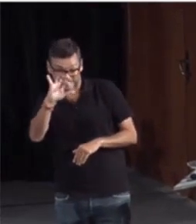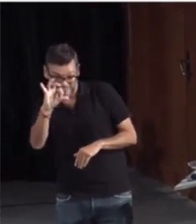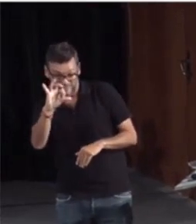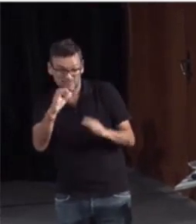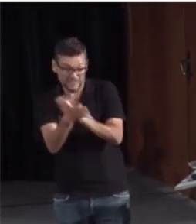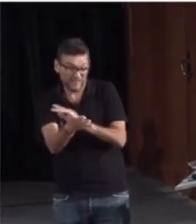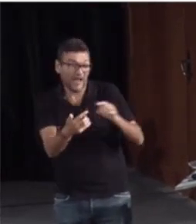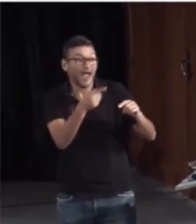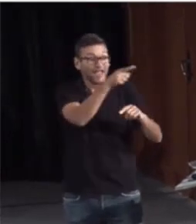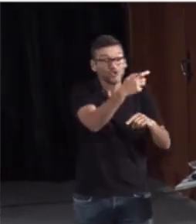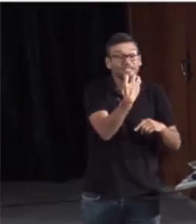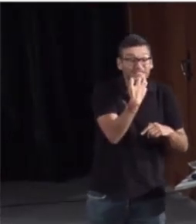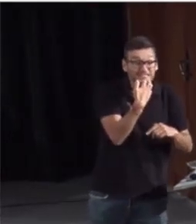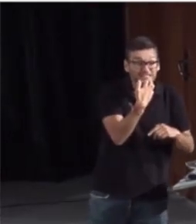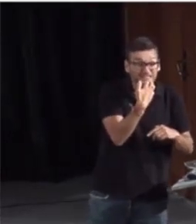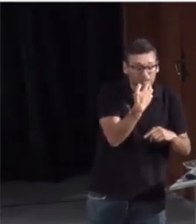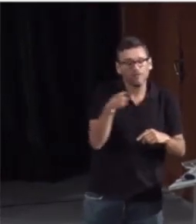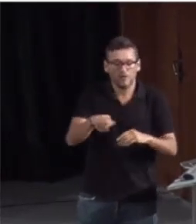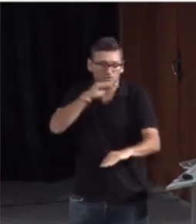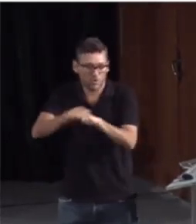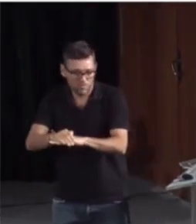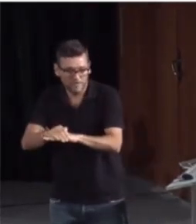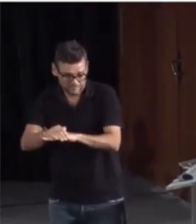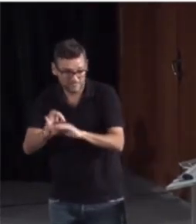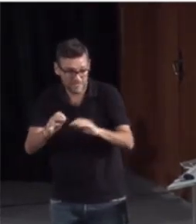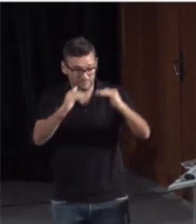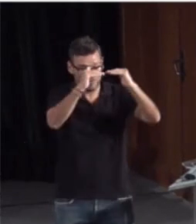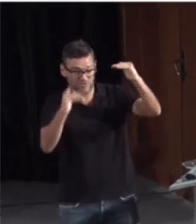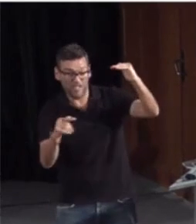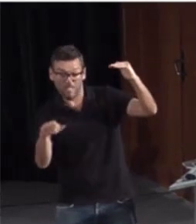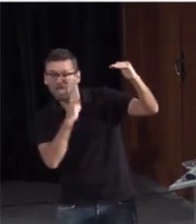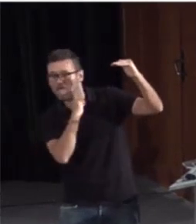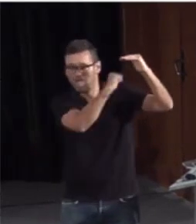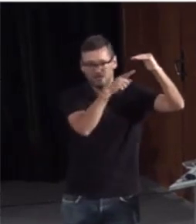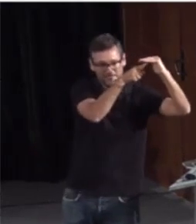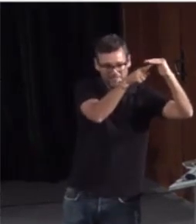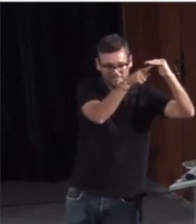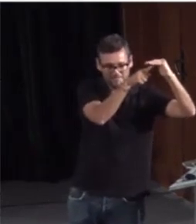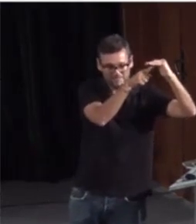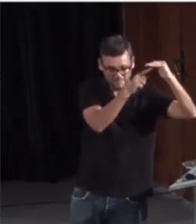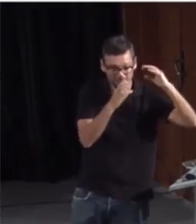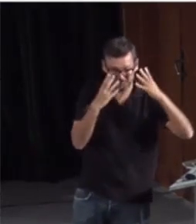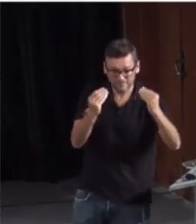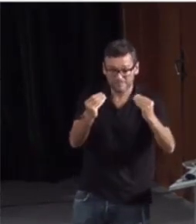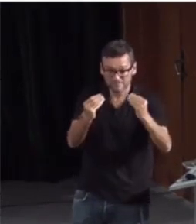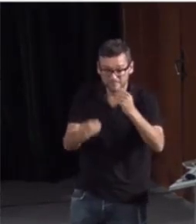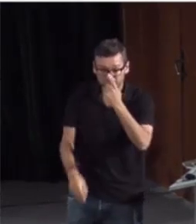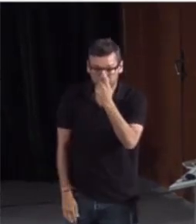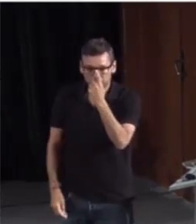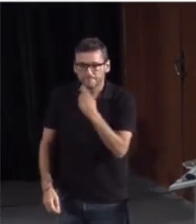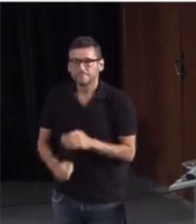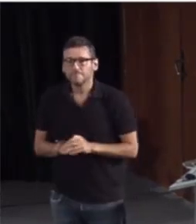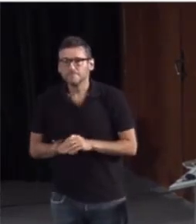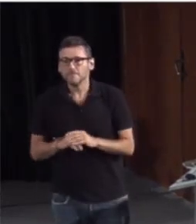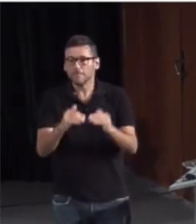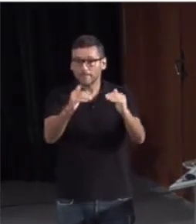apódosis, que es la parte de la subordinación, es decir, si se da la primera parte de la frase, es la prótasis, se cumple la